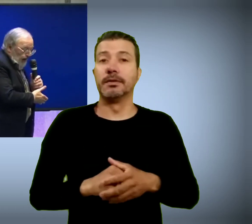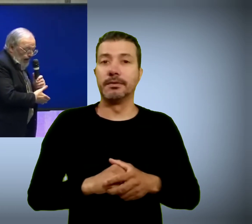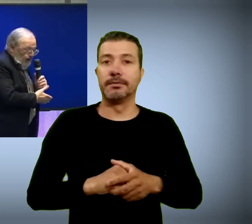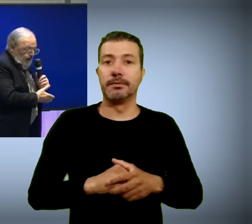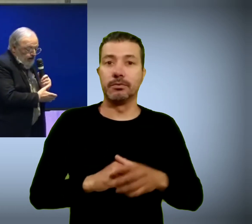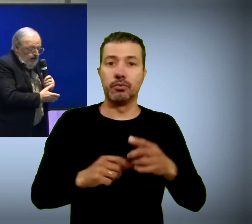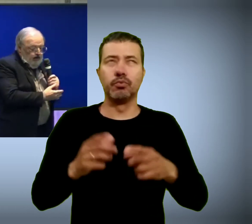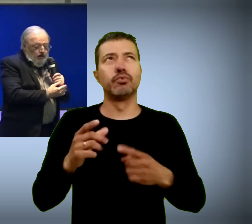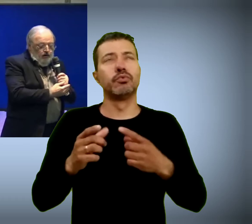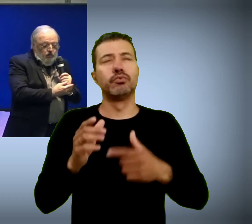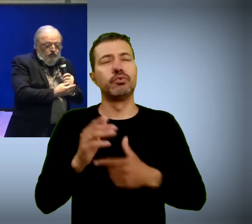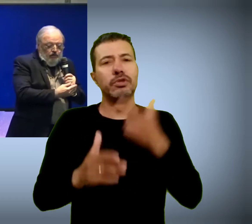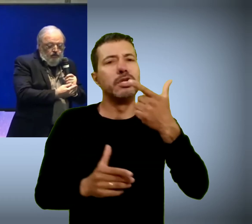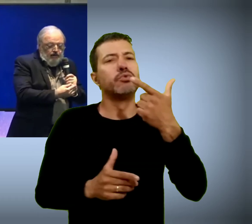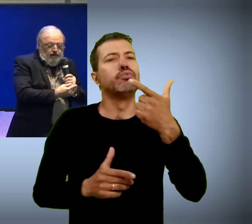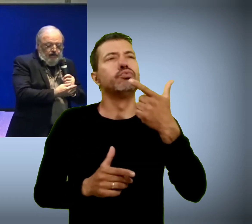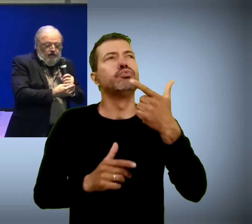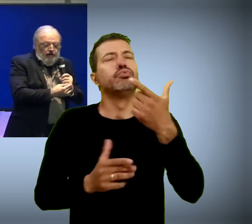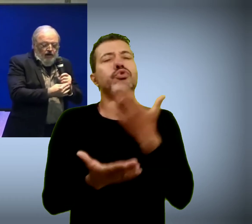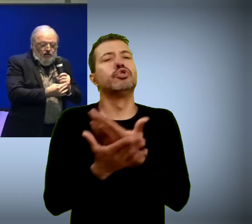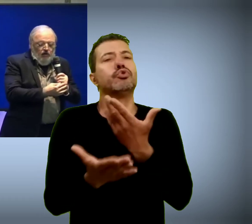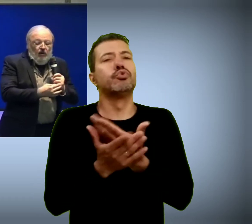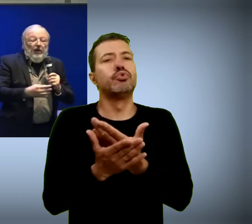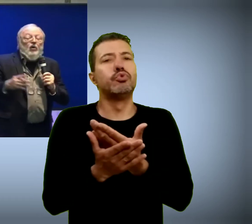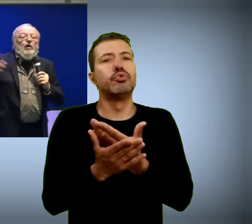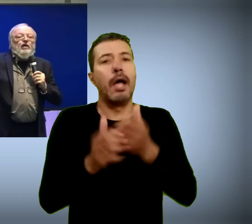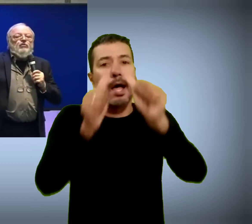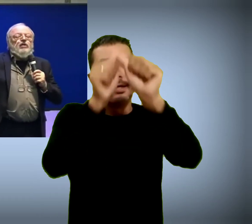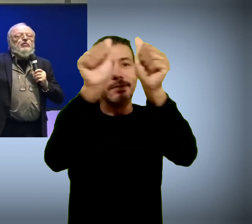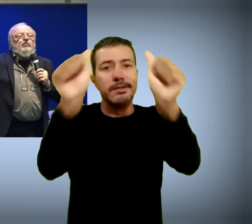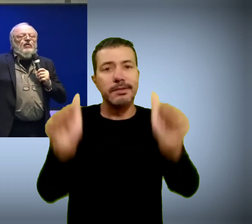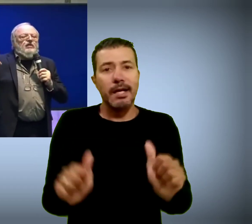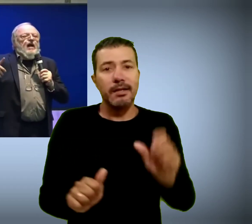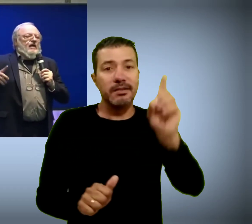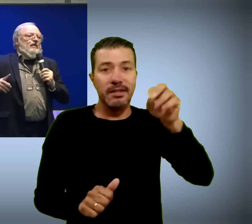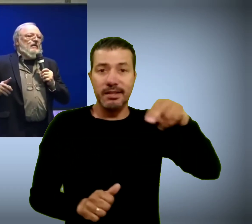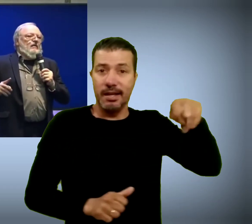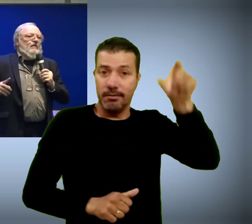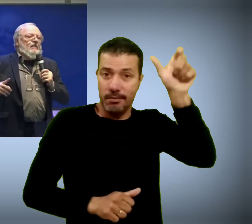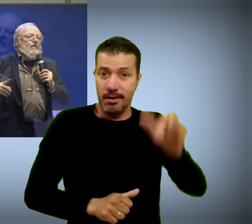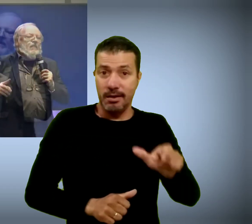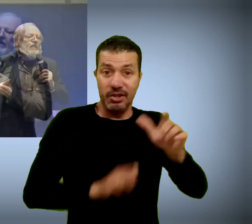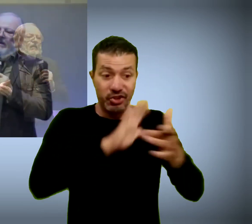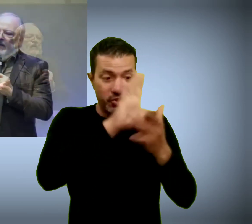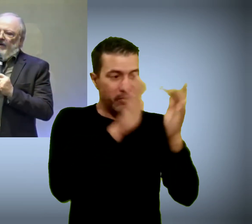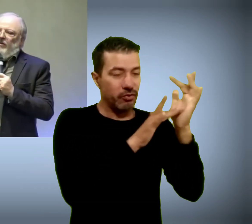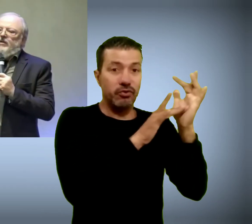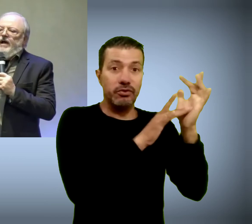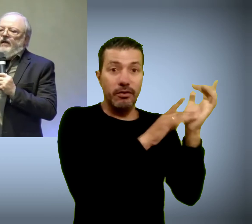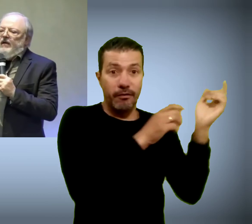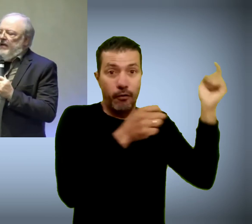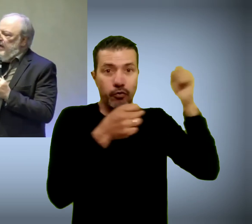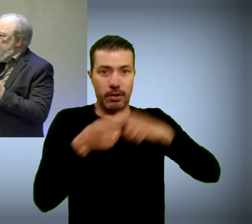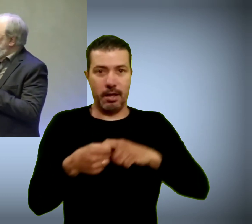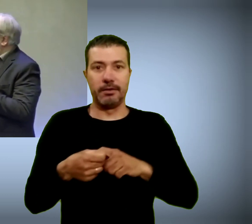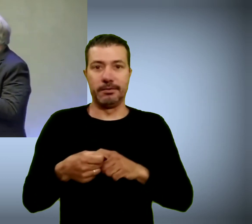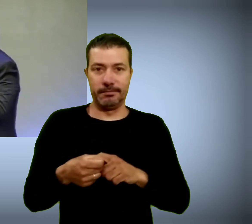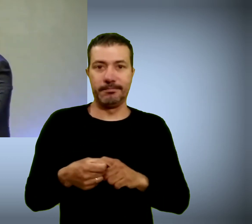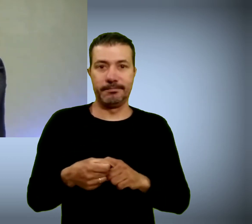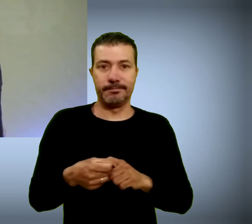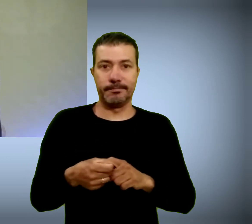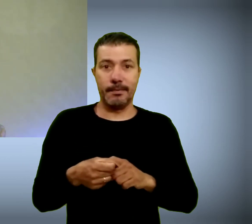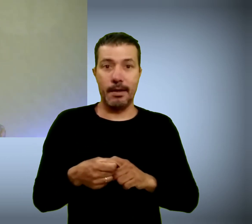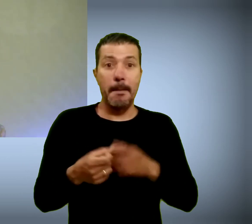nossa segunda aula, quando falamos da estátua de Daniel, quando Jesus voltar. E ele vai voltar.